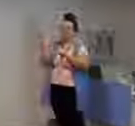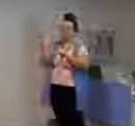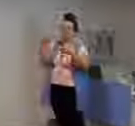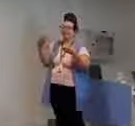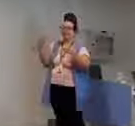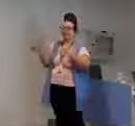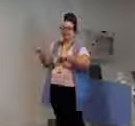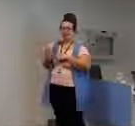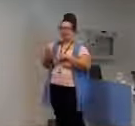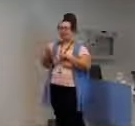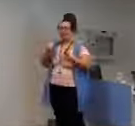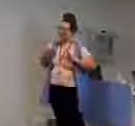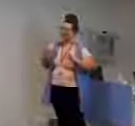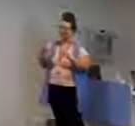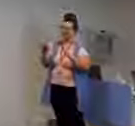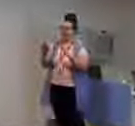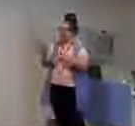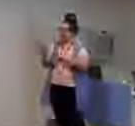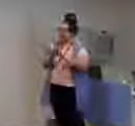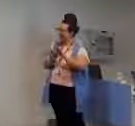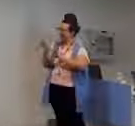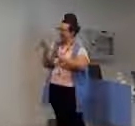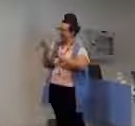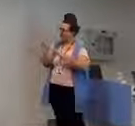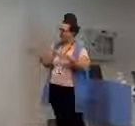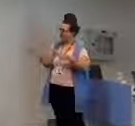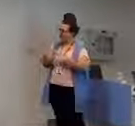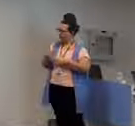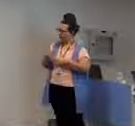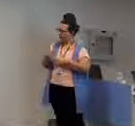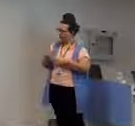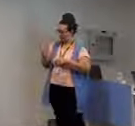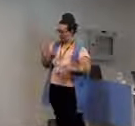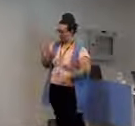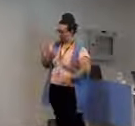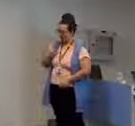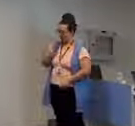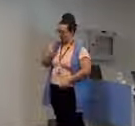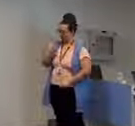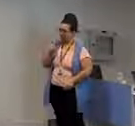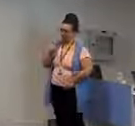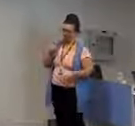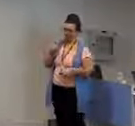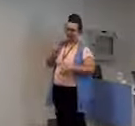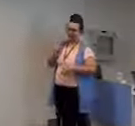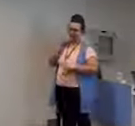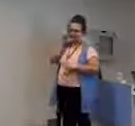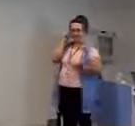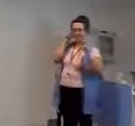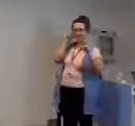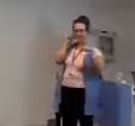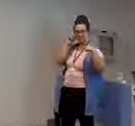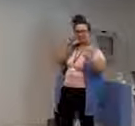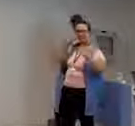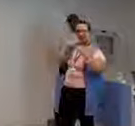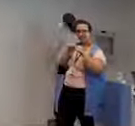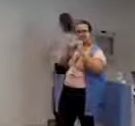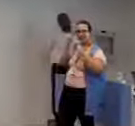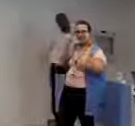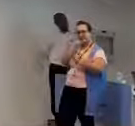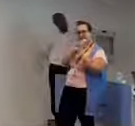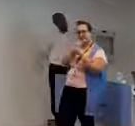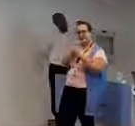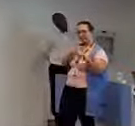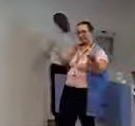O que a gente quer agora é planejar, simular o processo, validar ele e só depois seguir na fabricação.